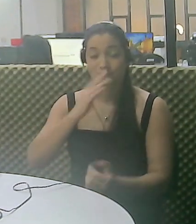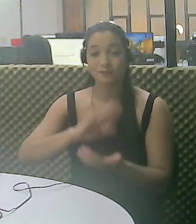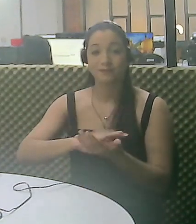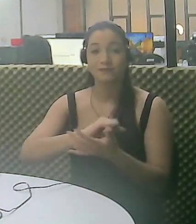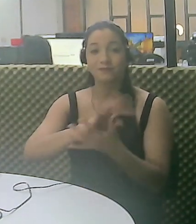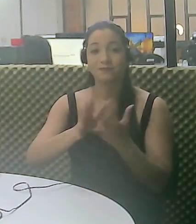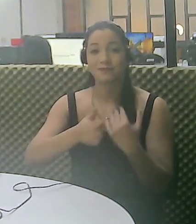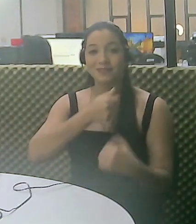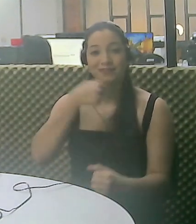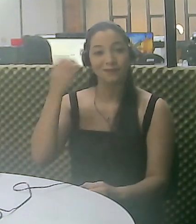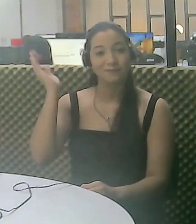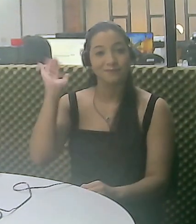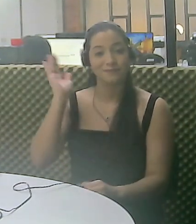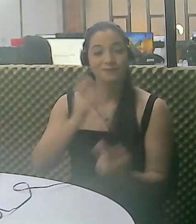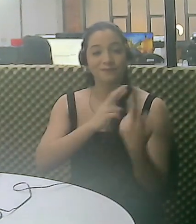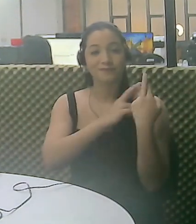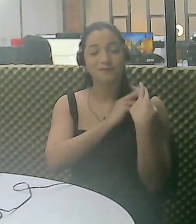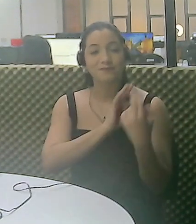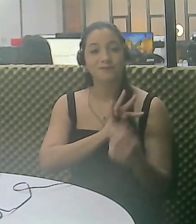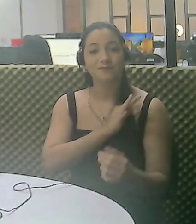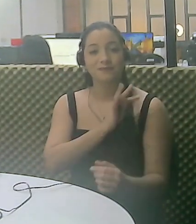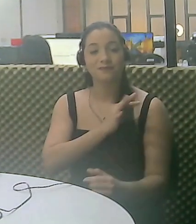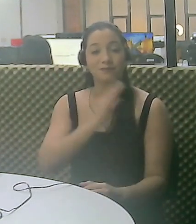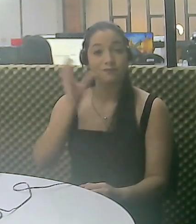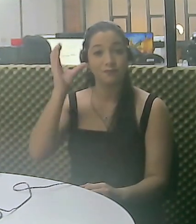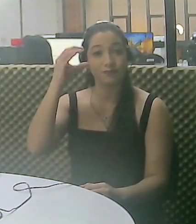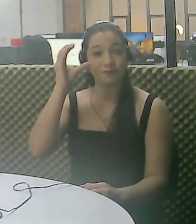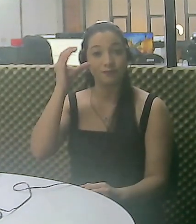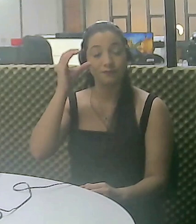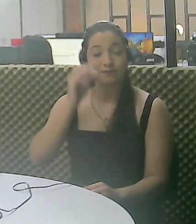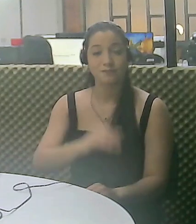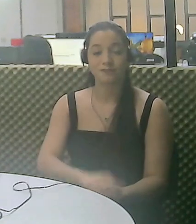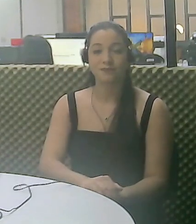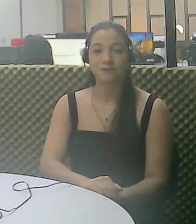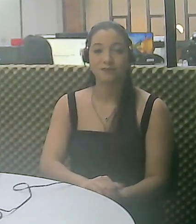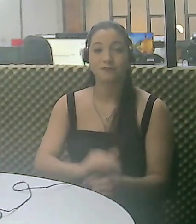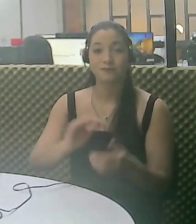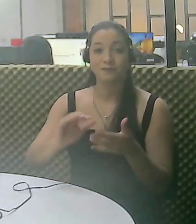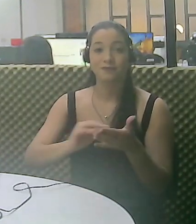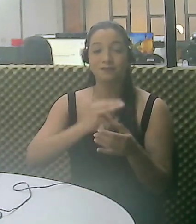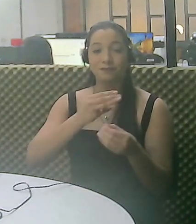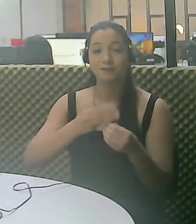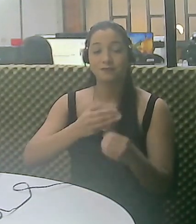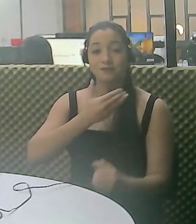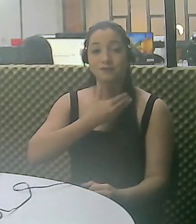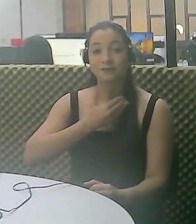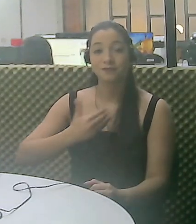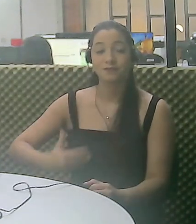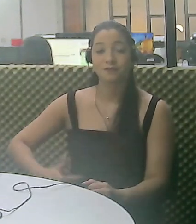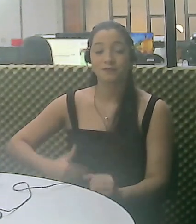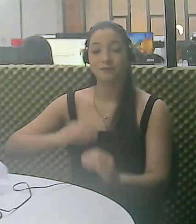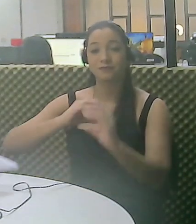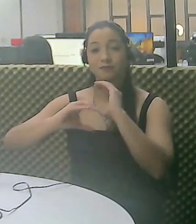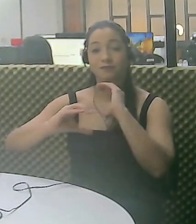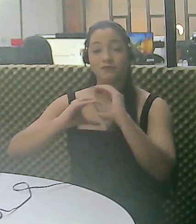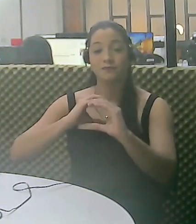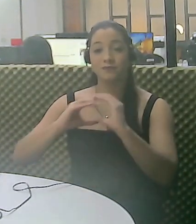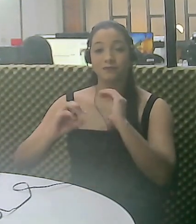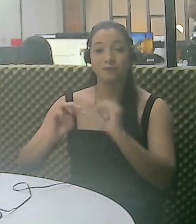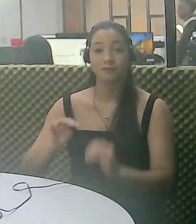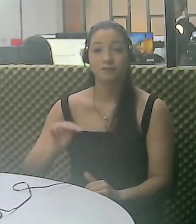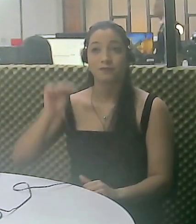em Libras, Amanda Valentim. Responsável técnico, Cristiano Silva. Secretário Municipal de